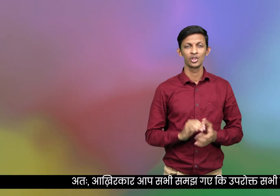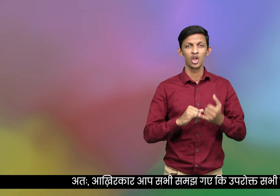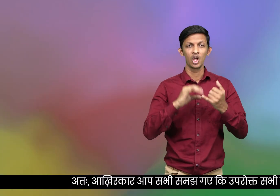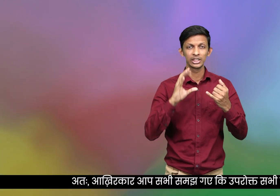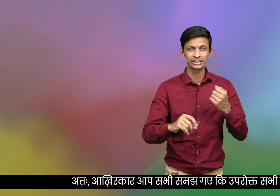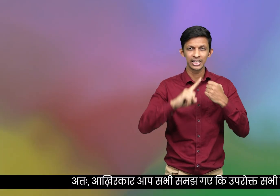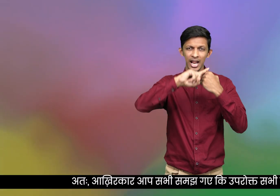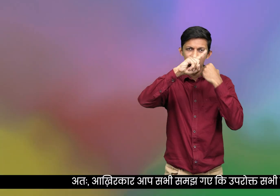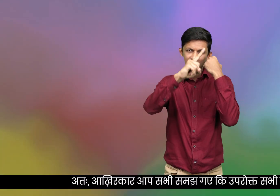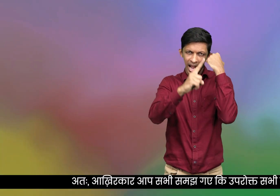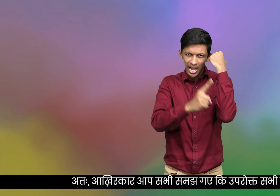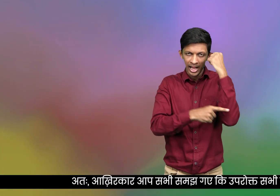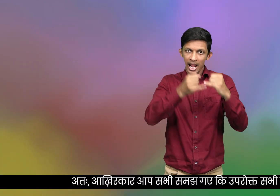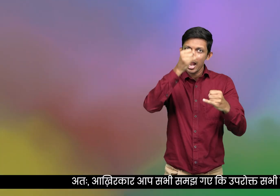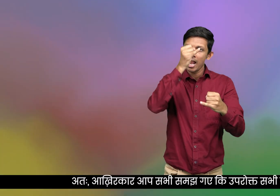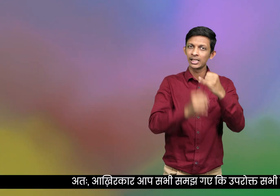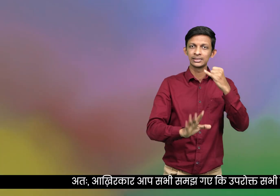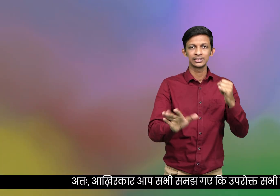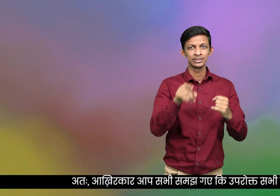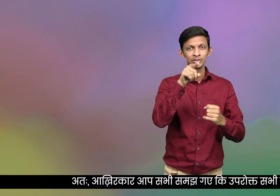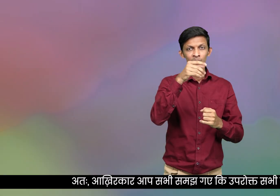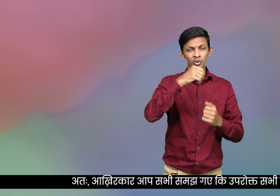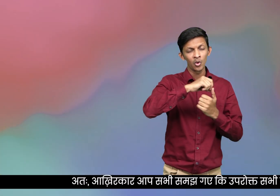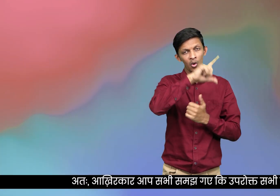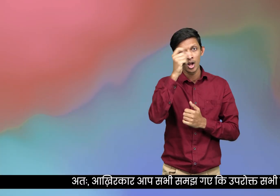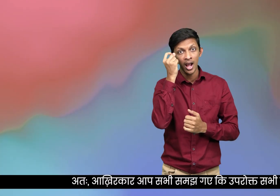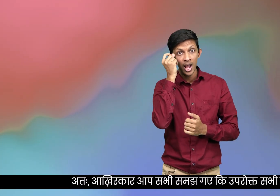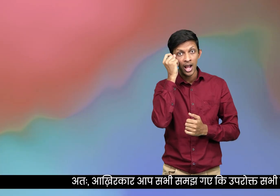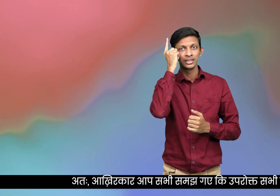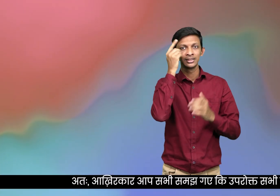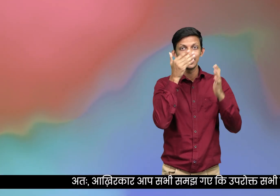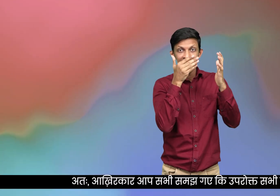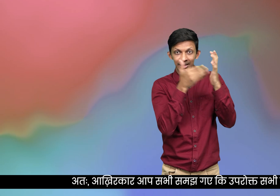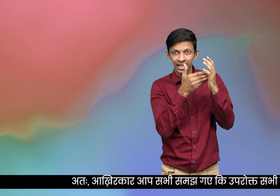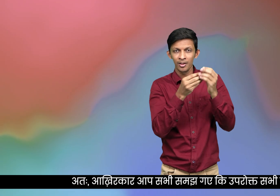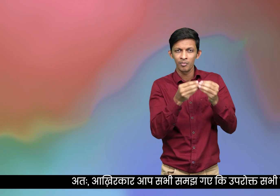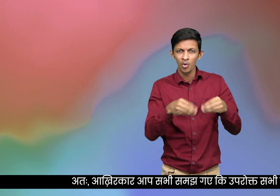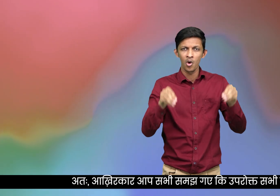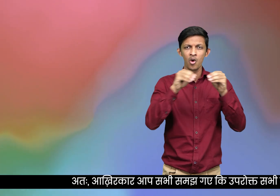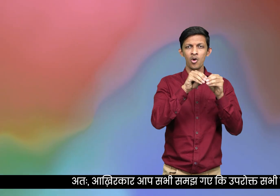अतः आखिरकार आप सभी समझ गए कि उपरोक्त सभी क्रियाएं दूध के